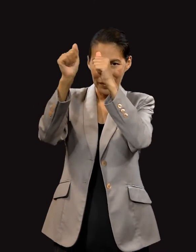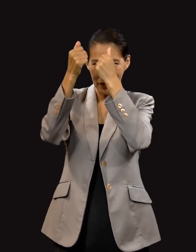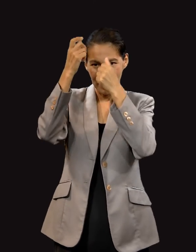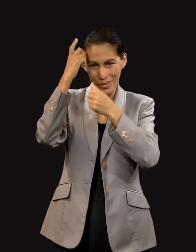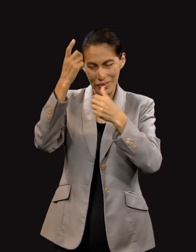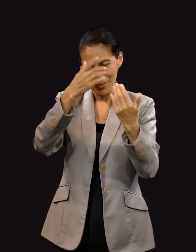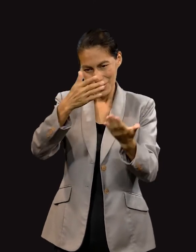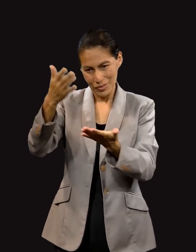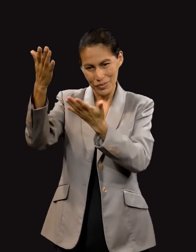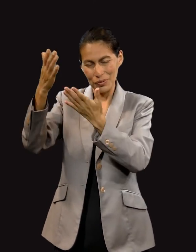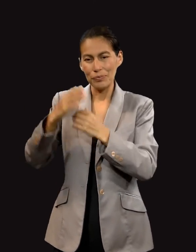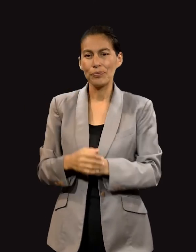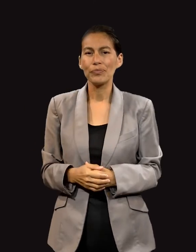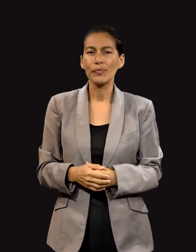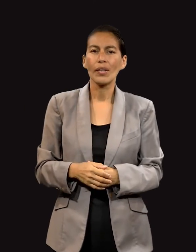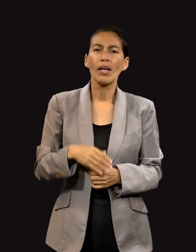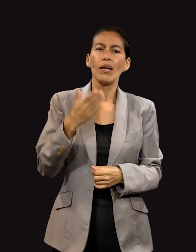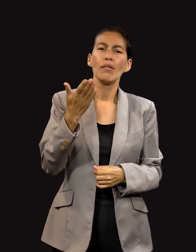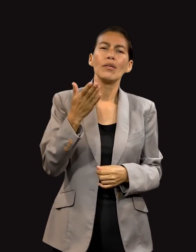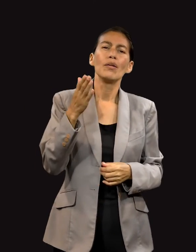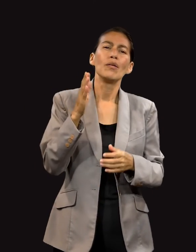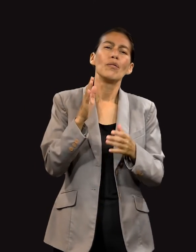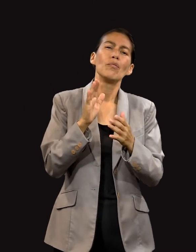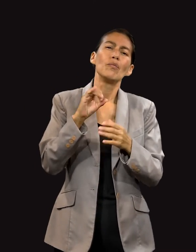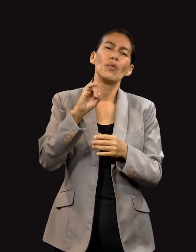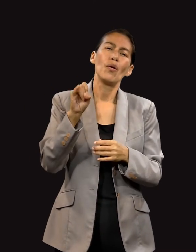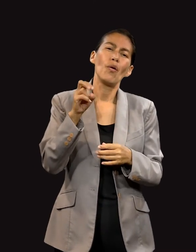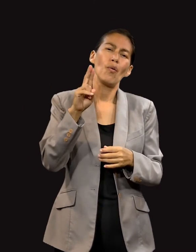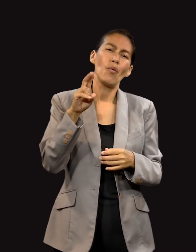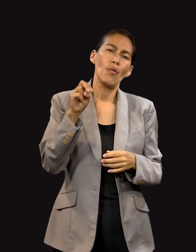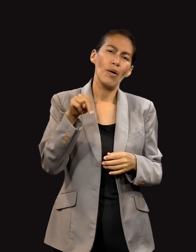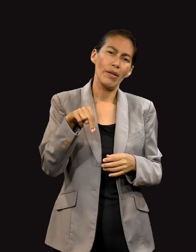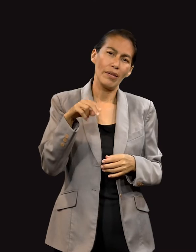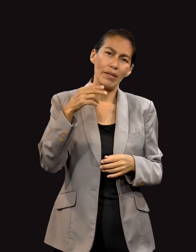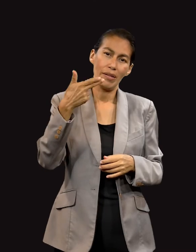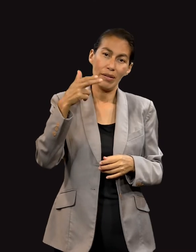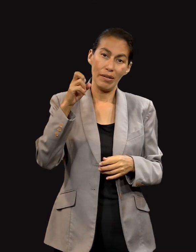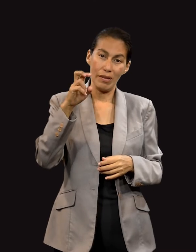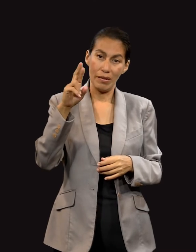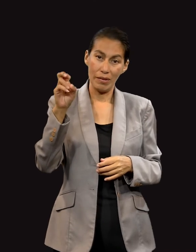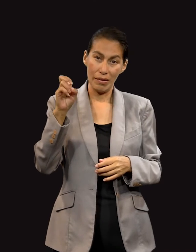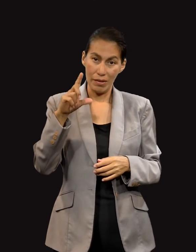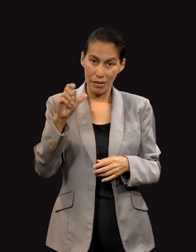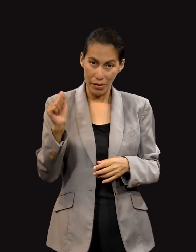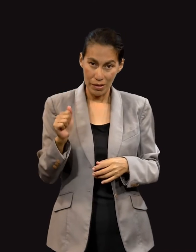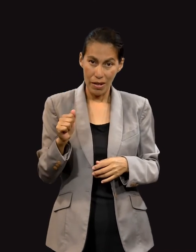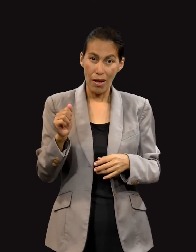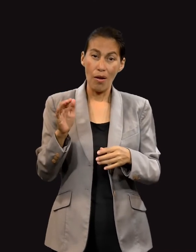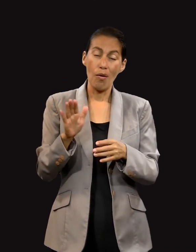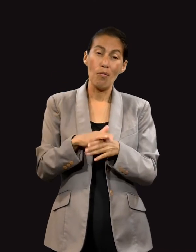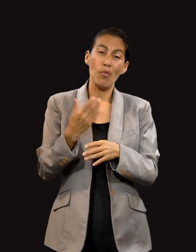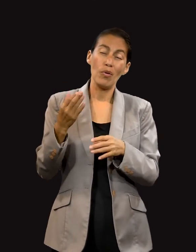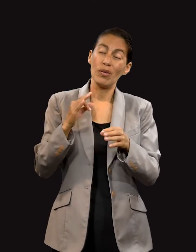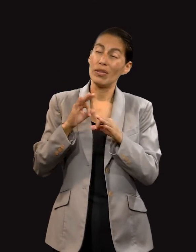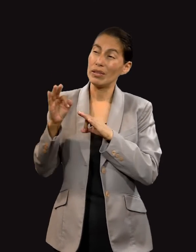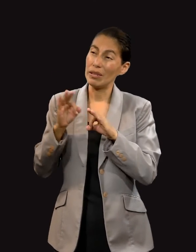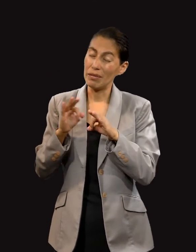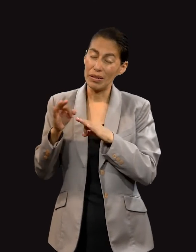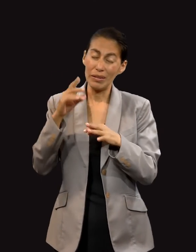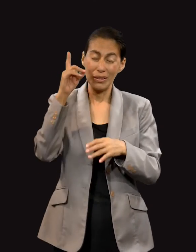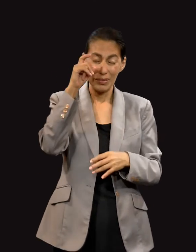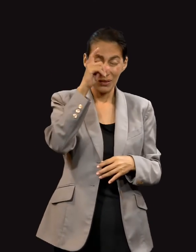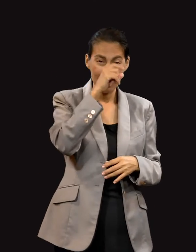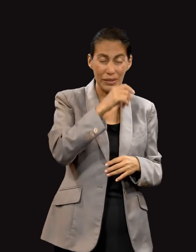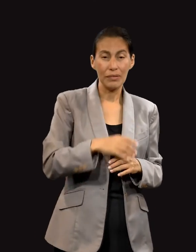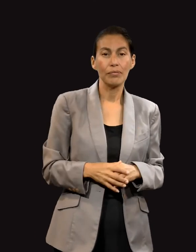alabanza. Ricardo HR, buenas noches. Pido por Juan Herrera. Se acaba de separar de su familia debido a la situación